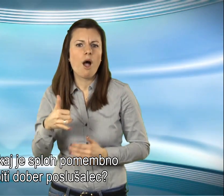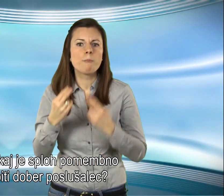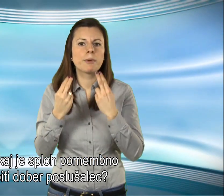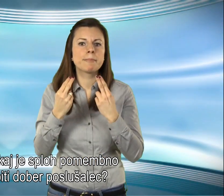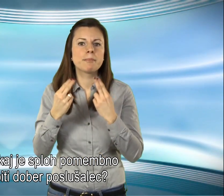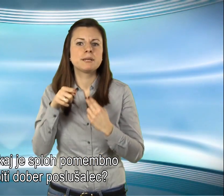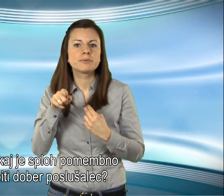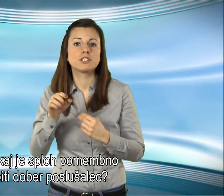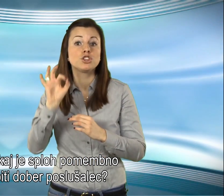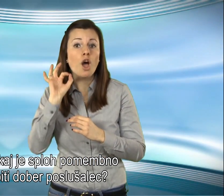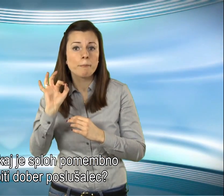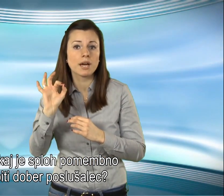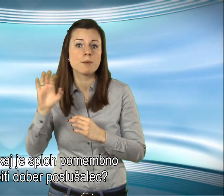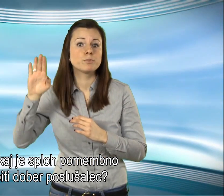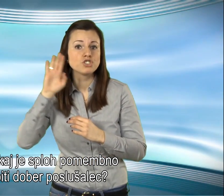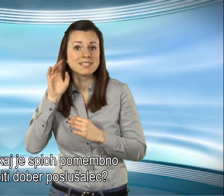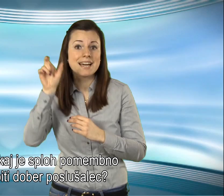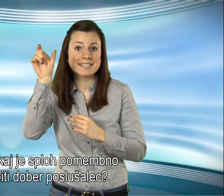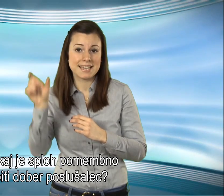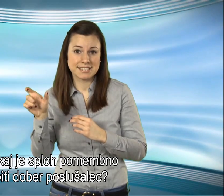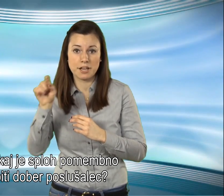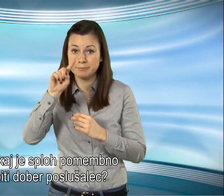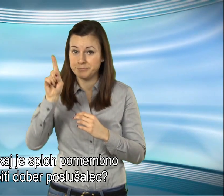Zakaj je sploh pomembno biti dober poslušalec?